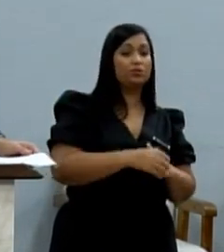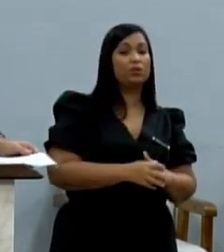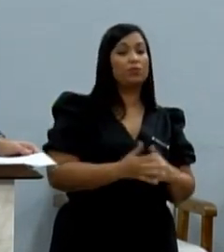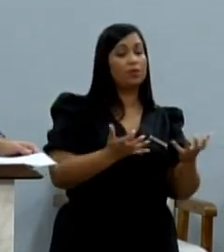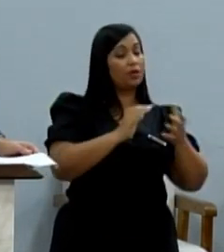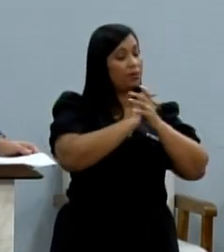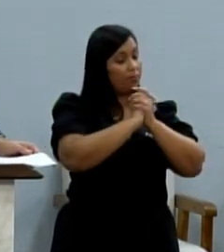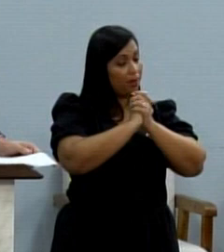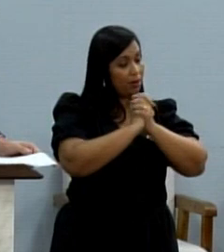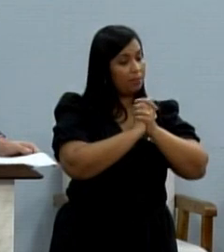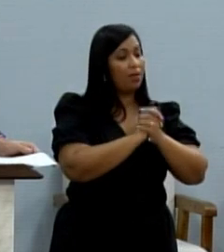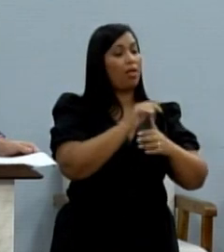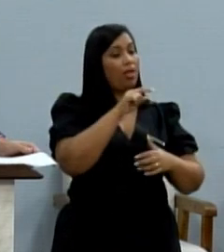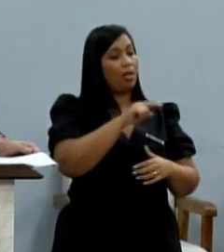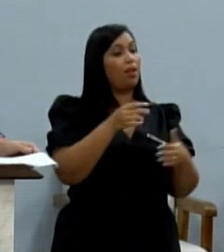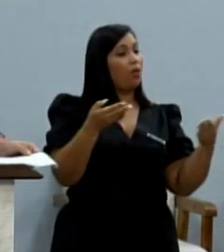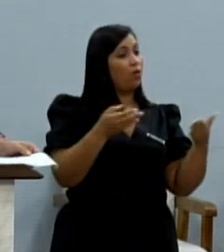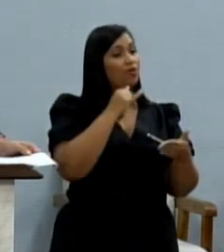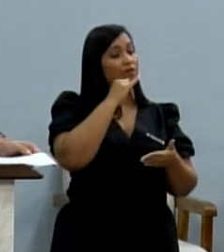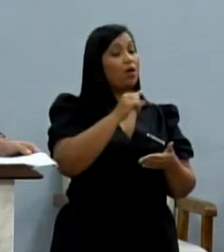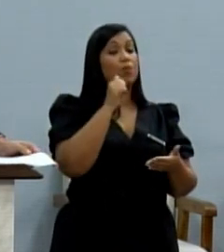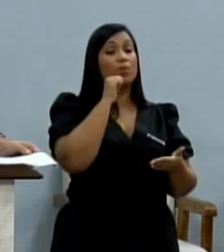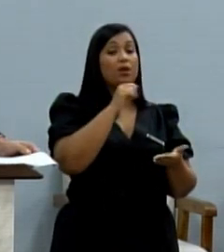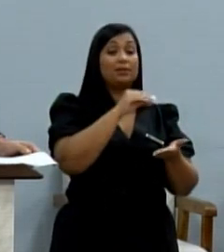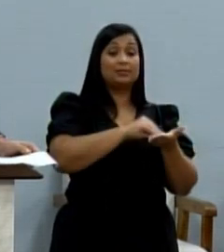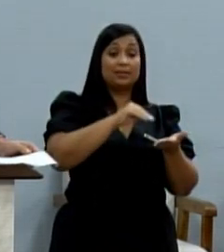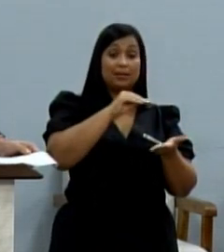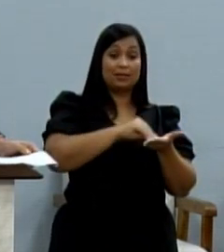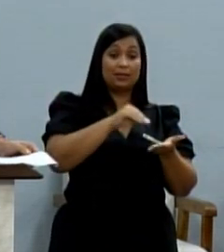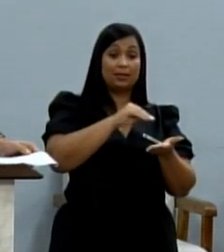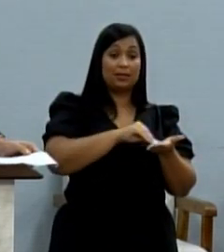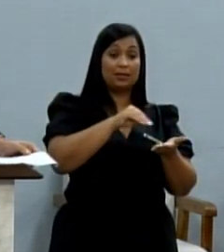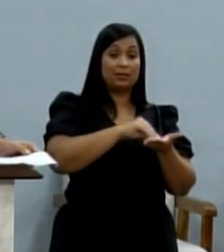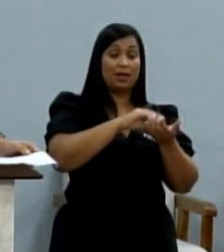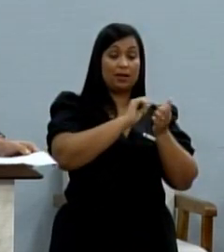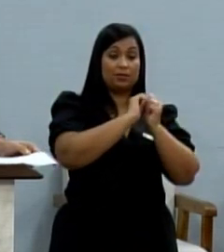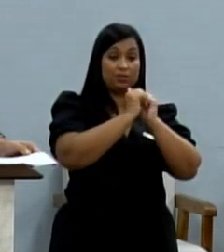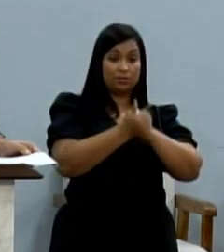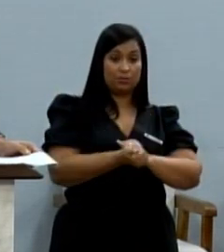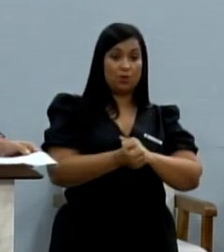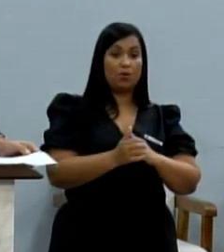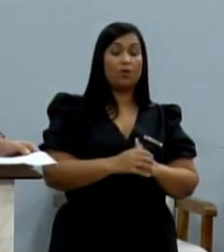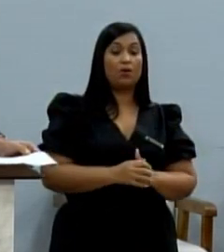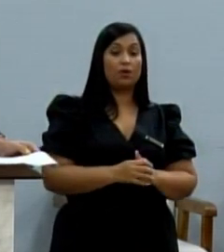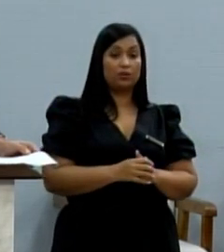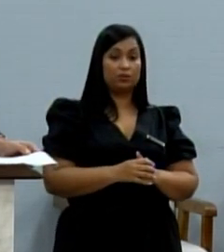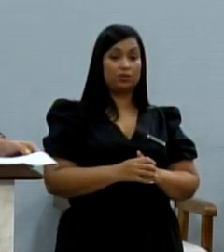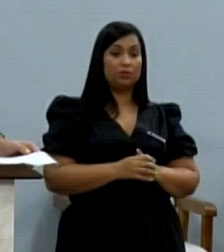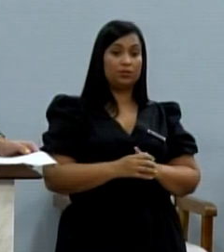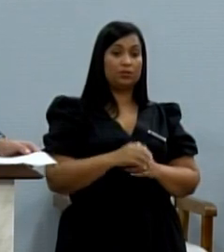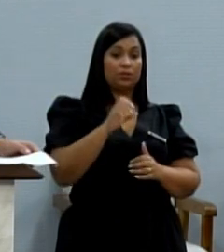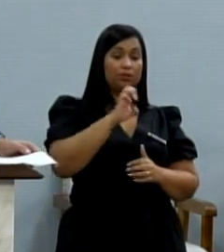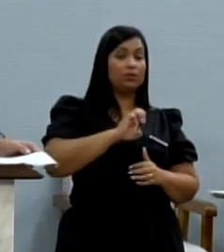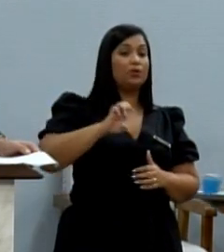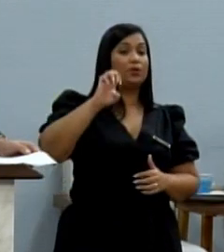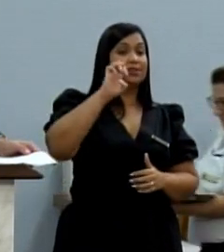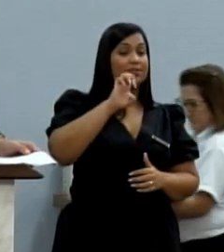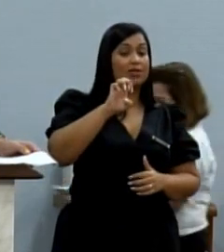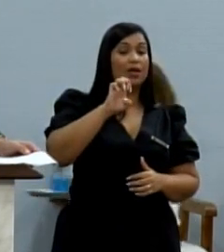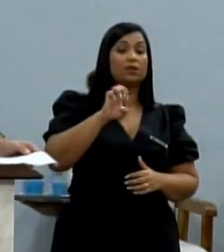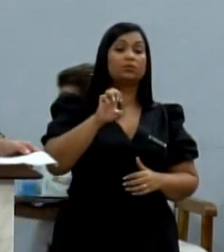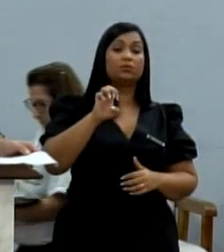ela como foi agora colocada como Secretária de Esportes né aqui do estado e também